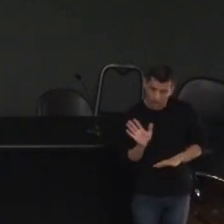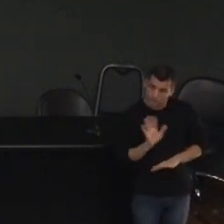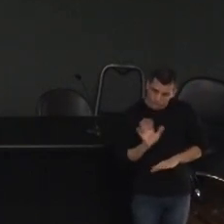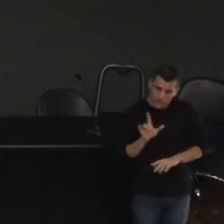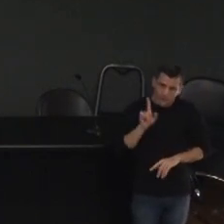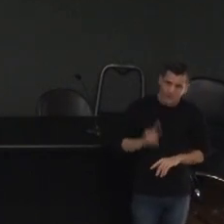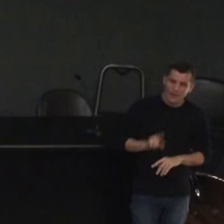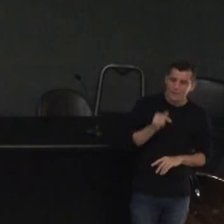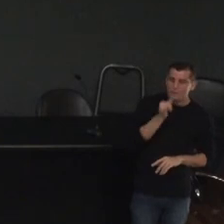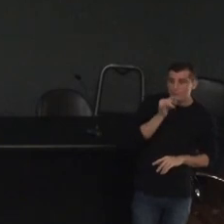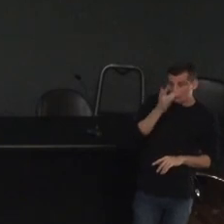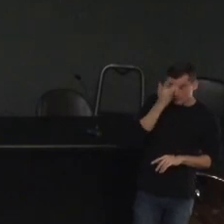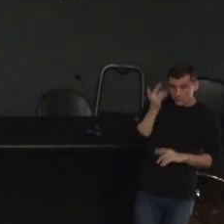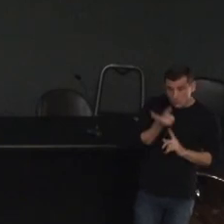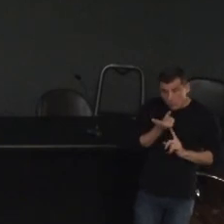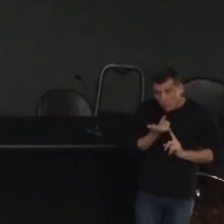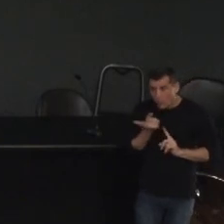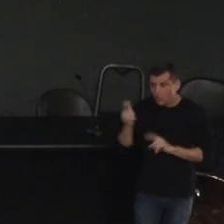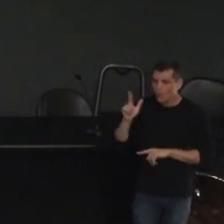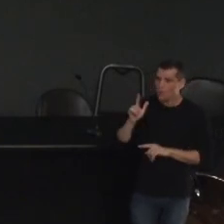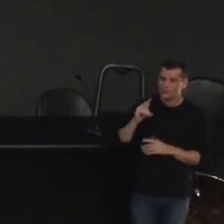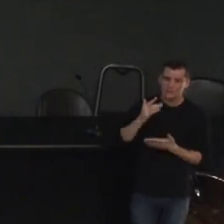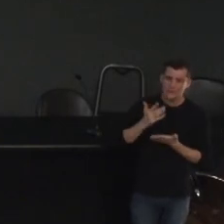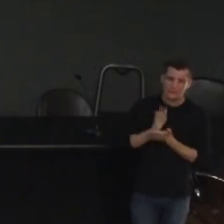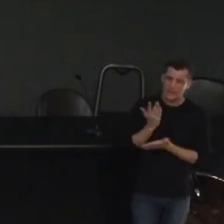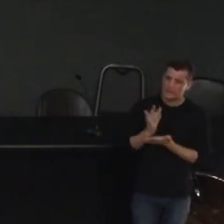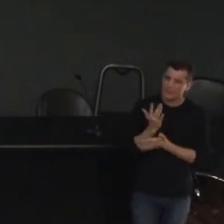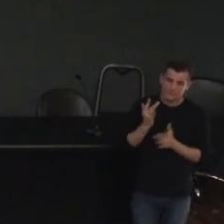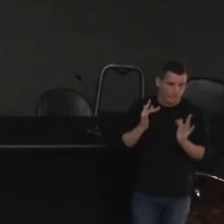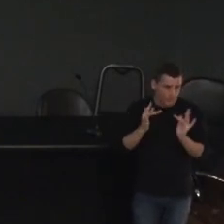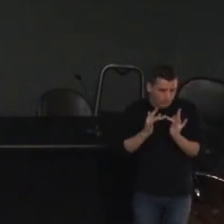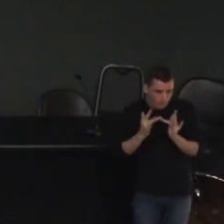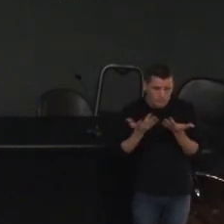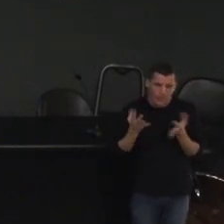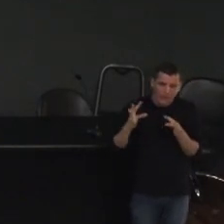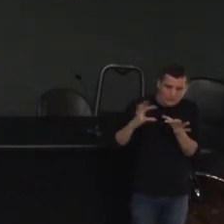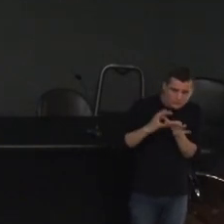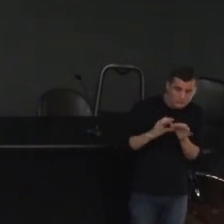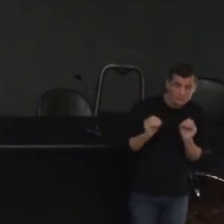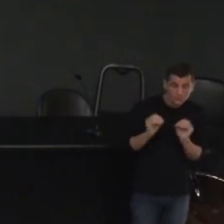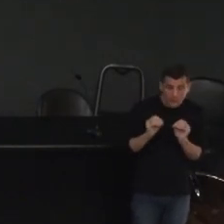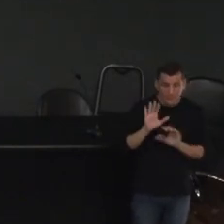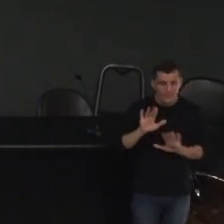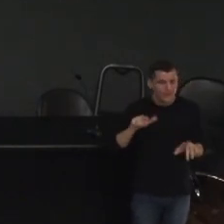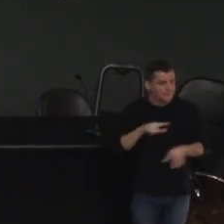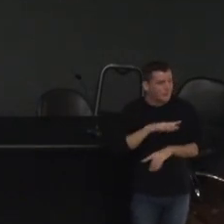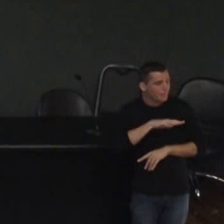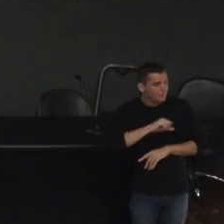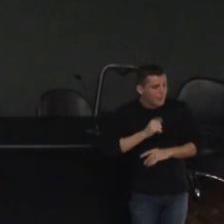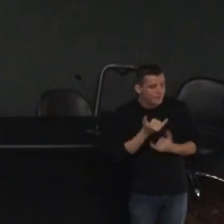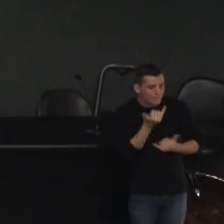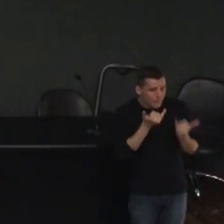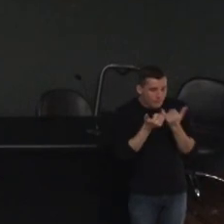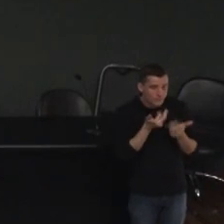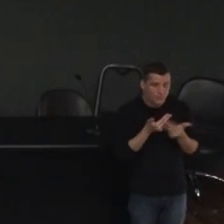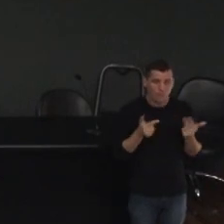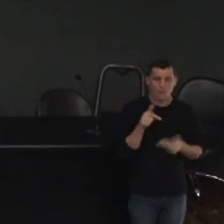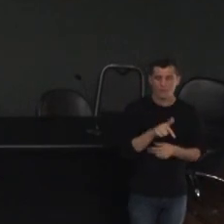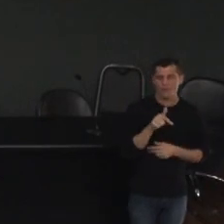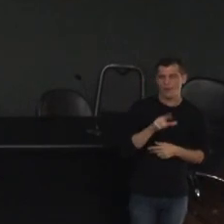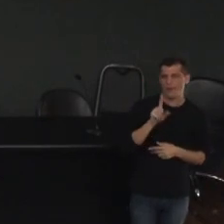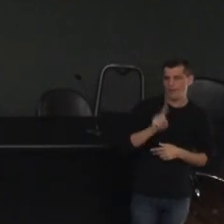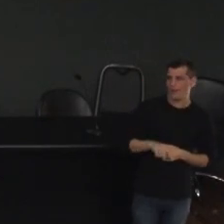terceiros e que seja confirmado em relação a um tratamento dado pela Assembleia Legislativa do Estado